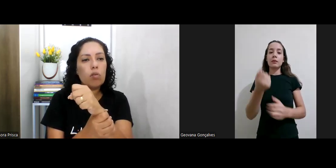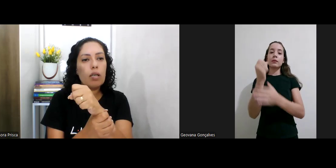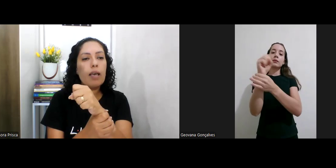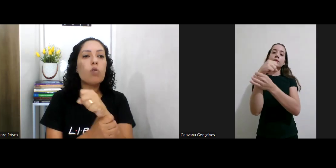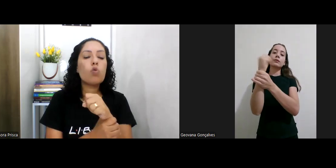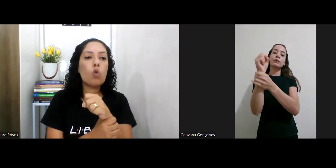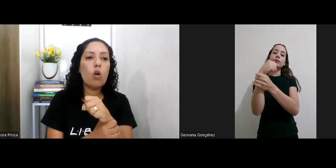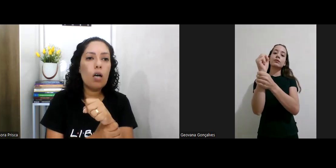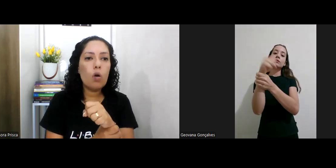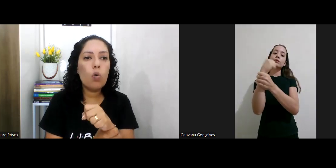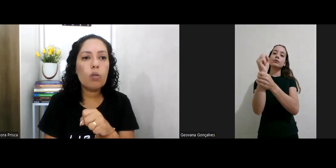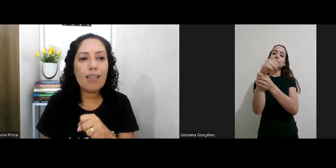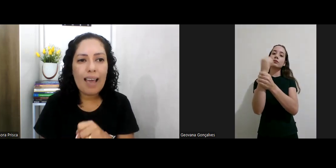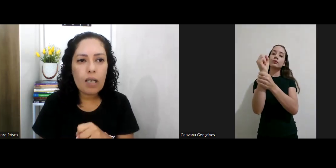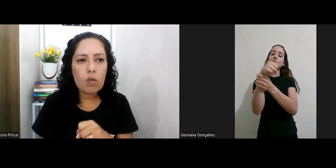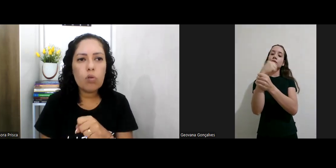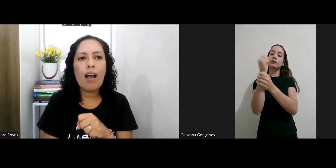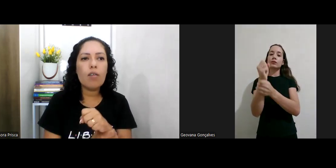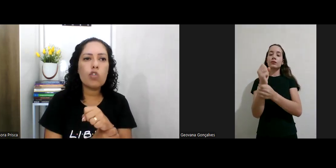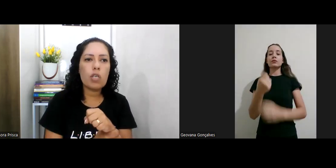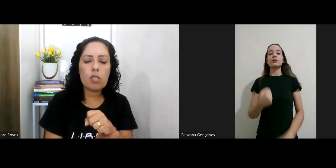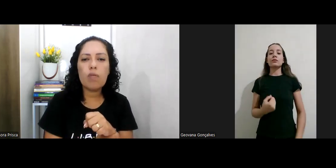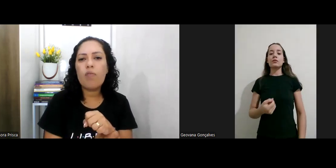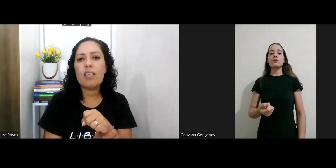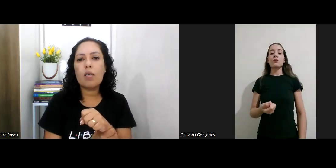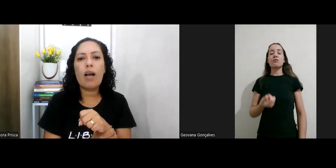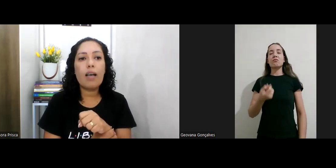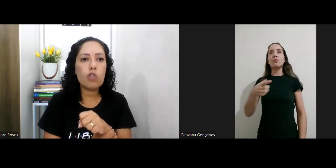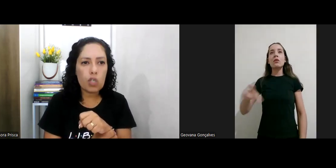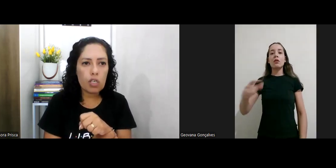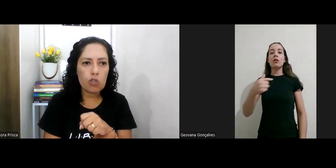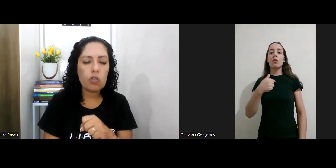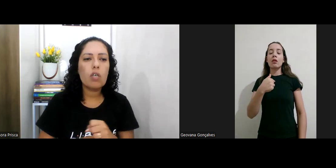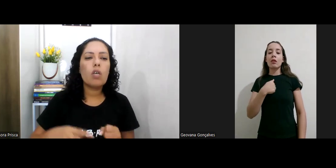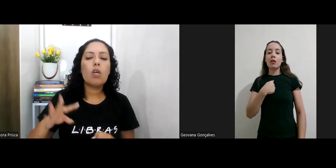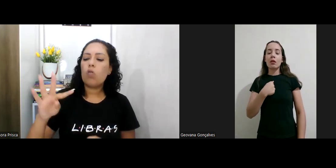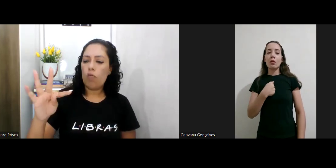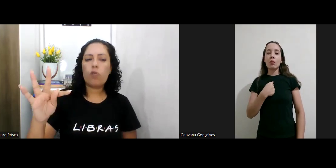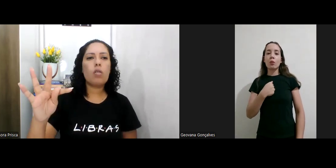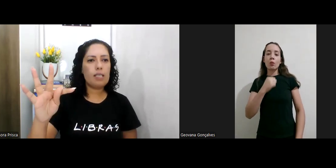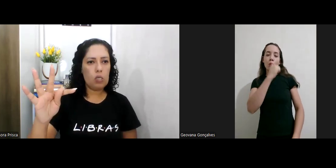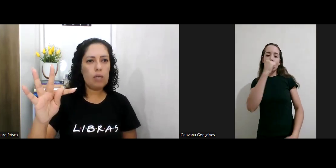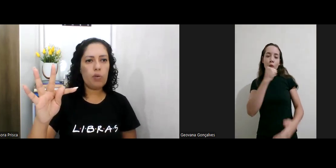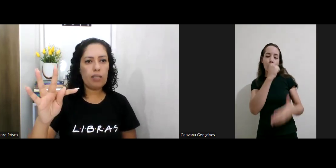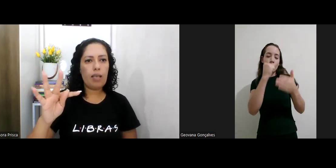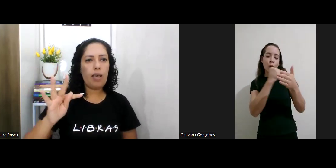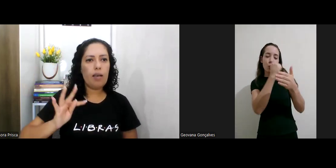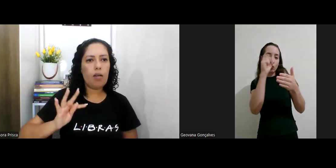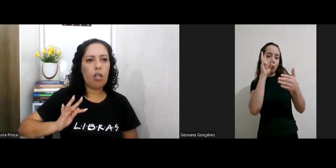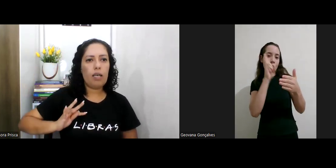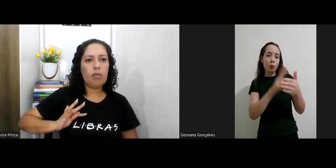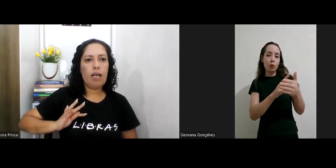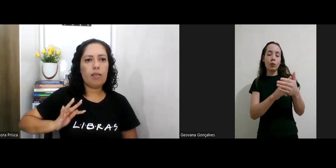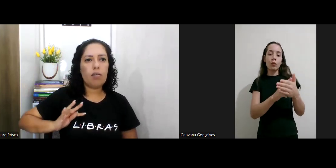Não, eu sou o técnico do raio-x, que vai fazer o raio-x. Configuração da mão em